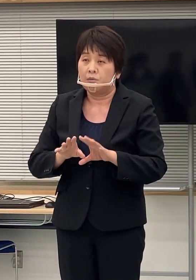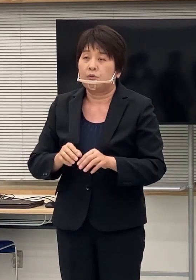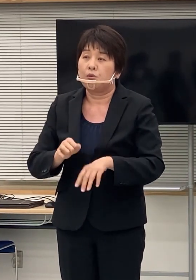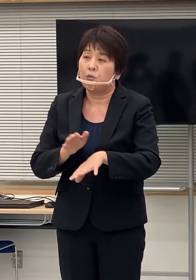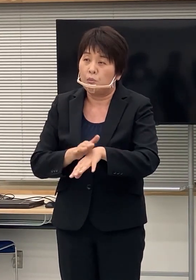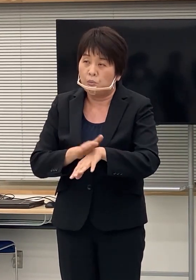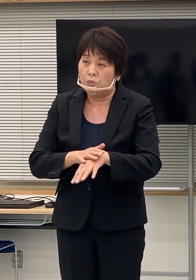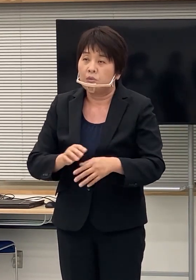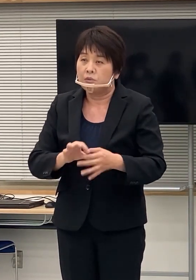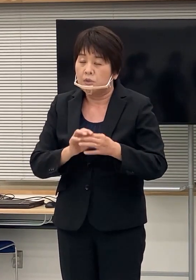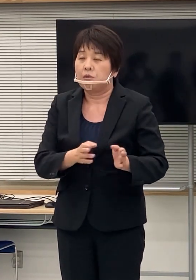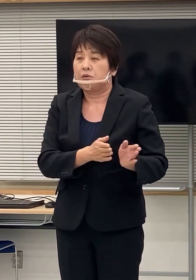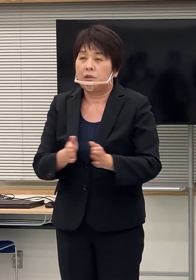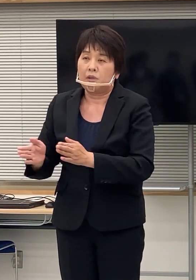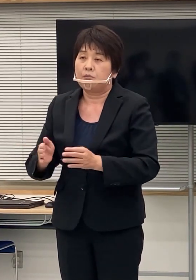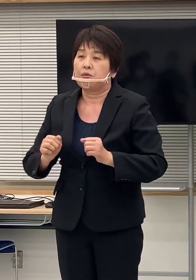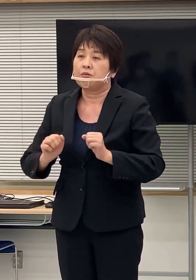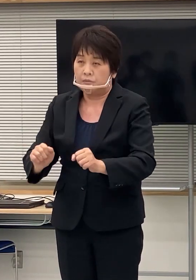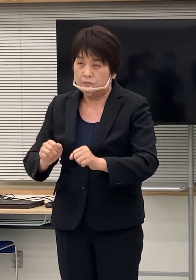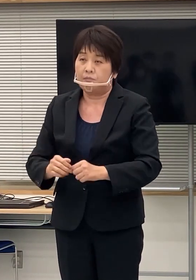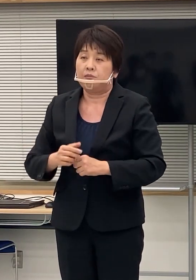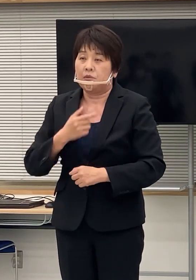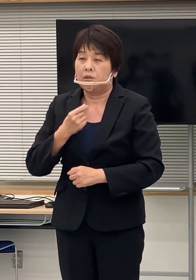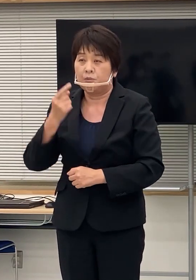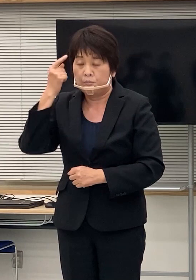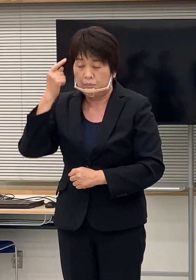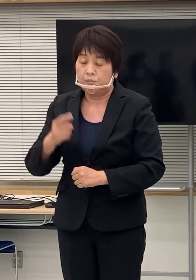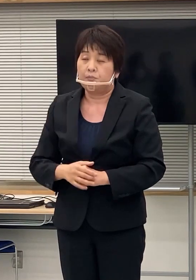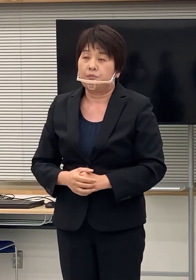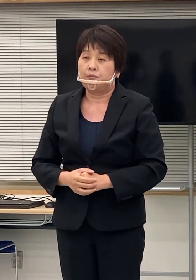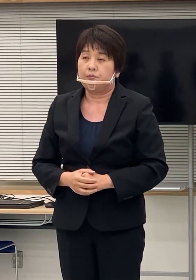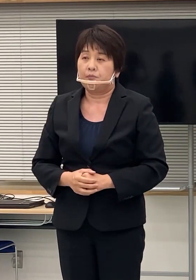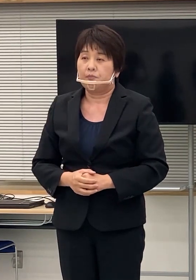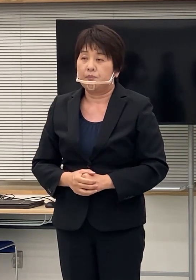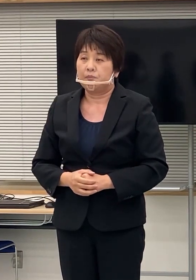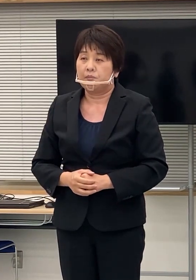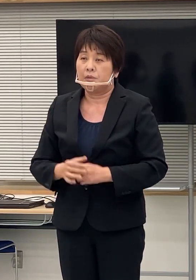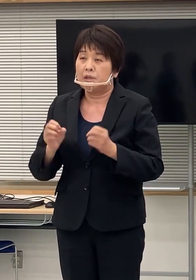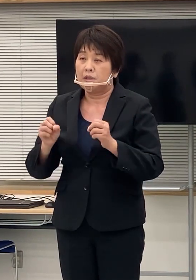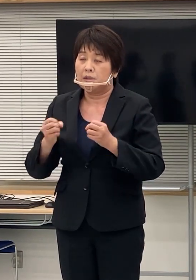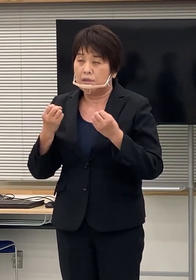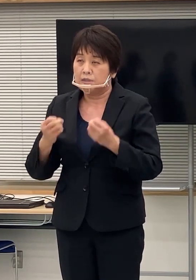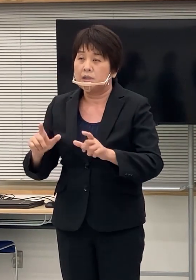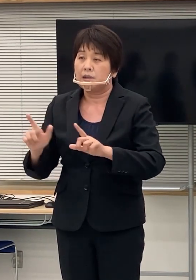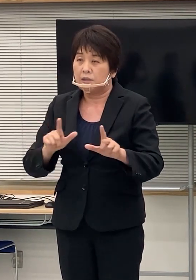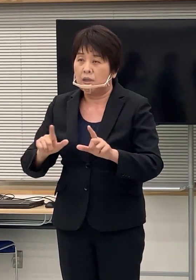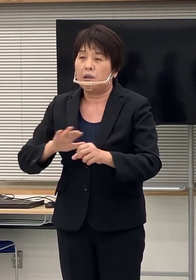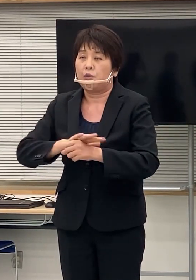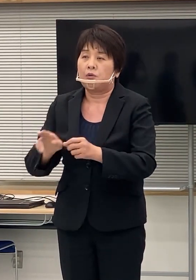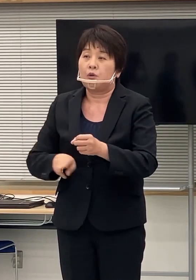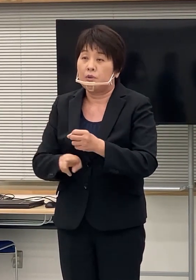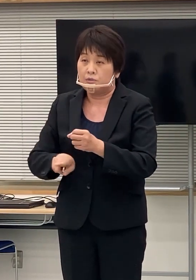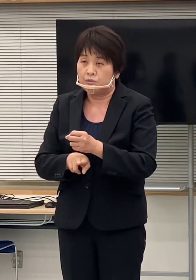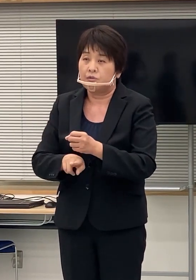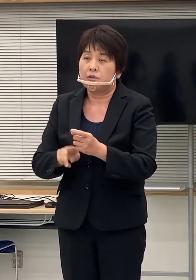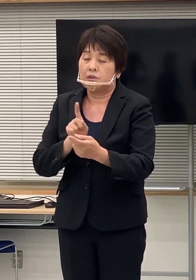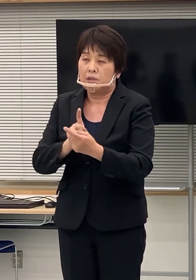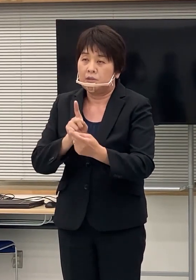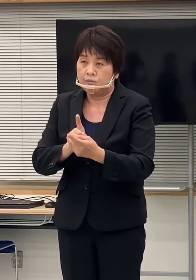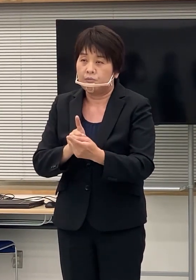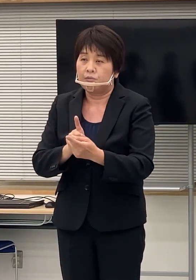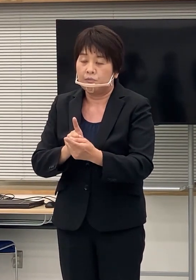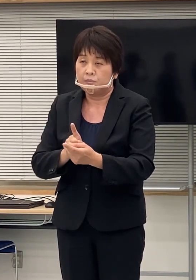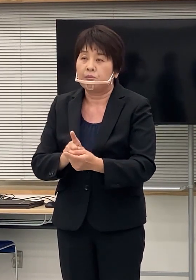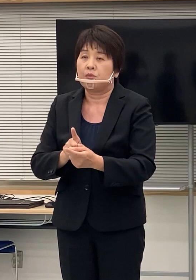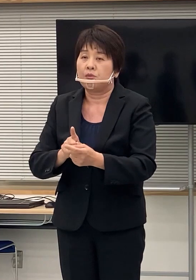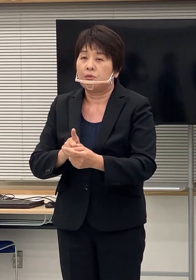急整備をさせていただいているところでございます。新型コロナウイルス感染症への対処に向けては